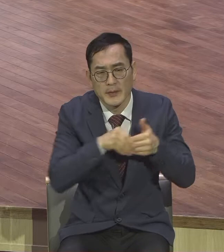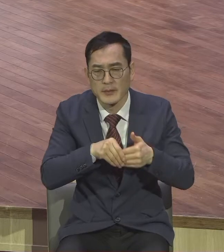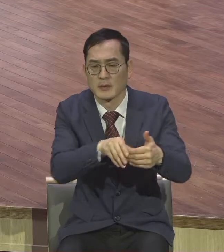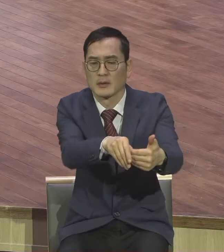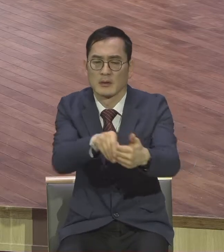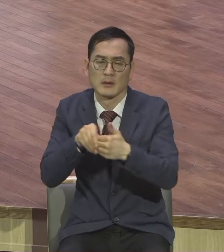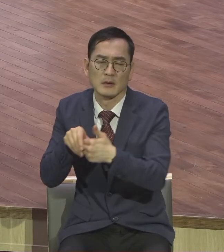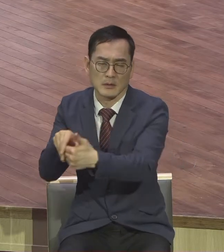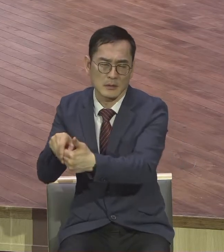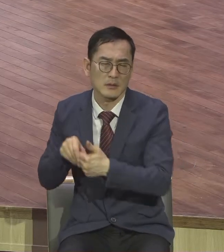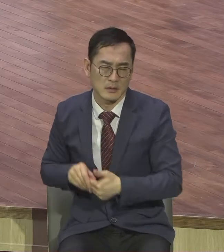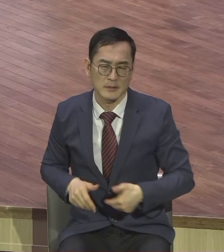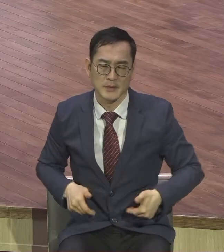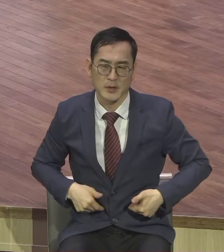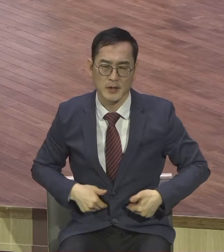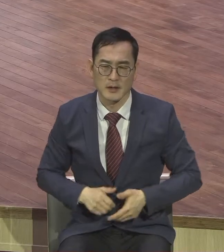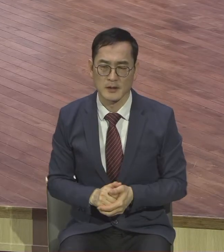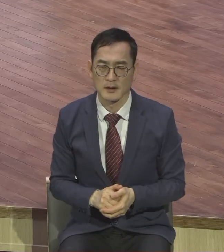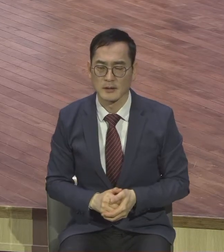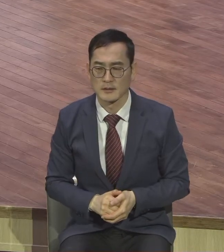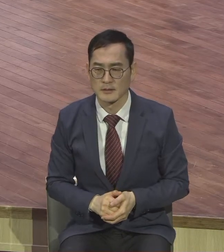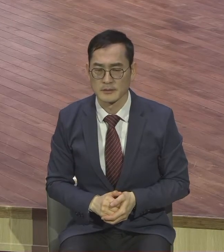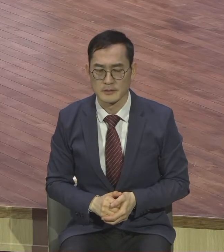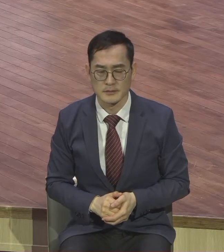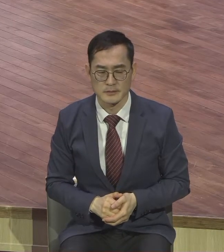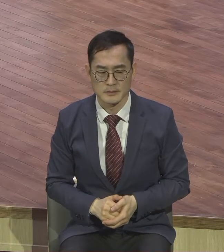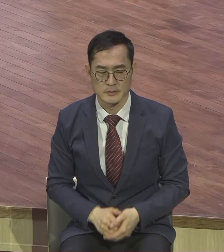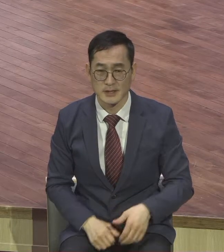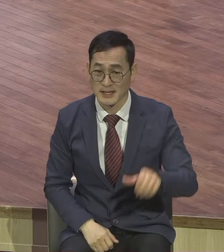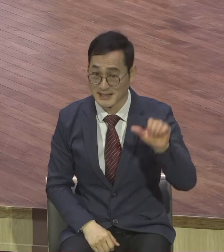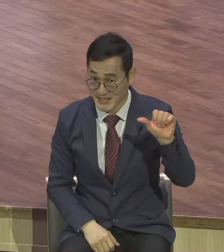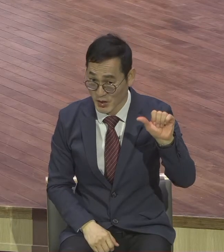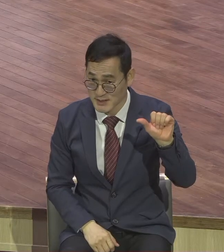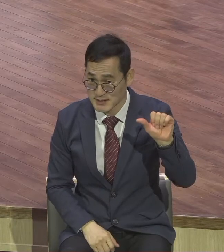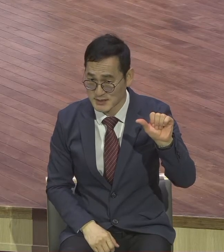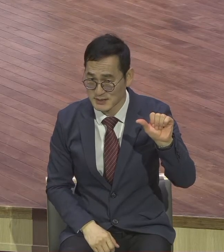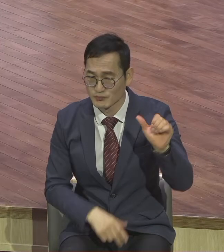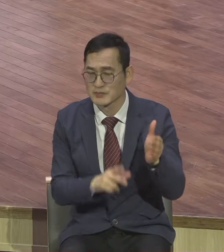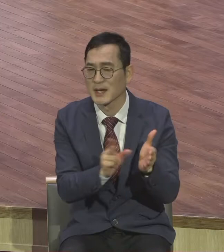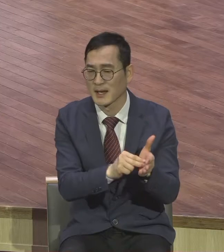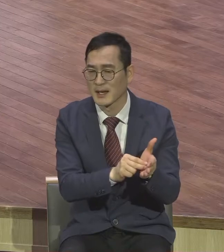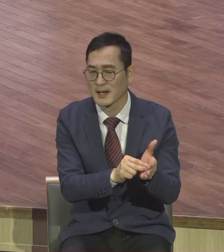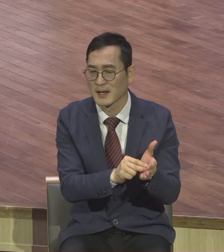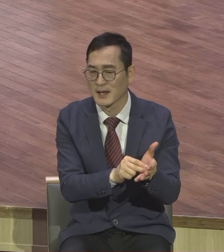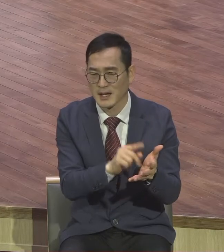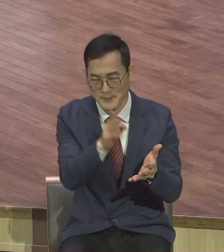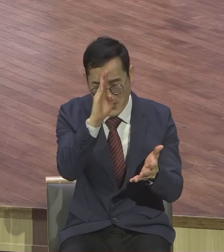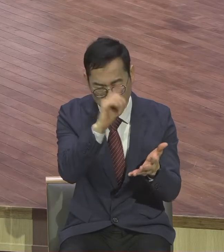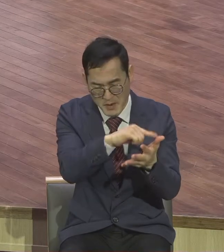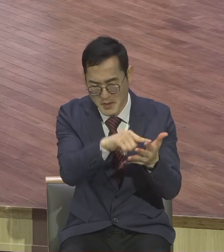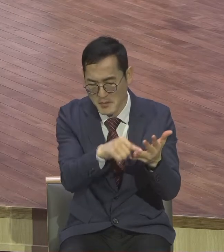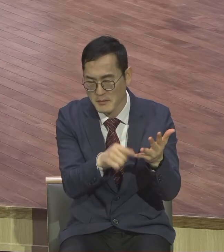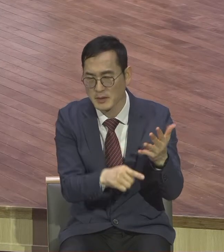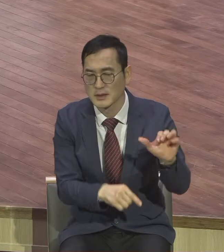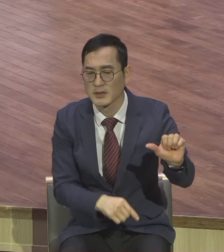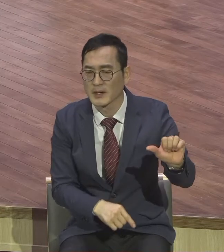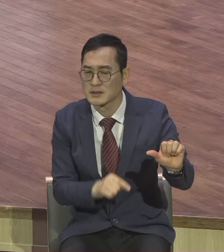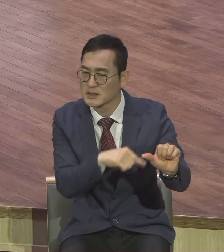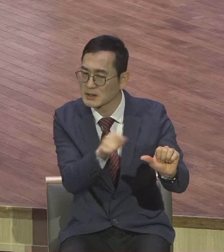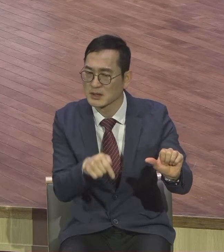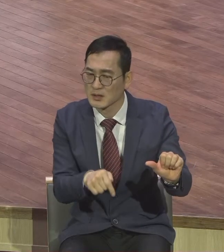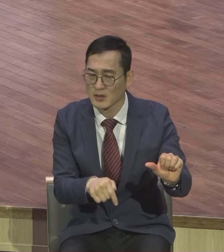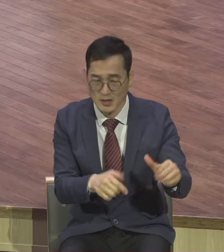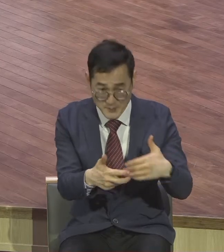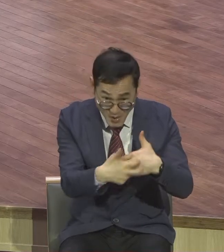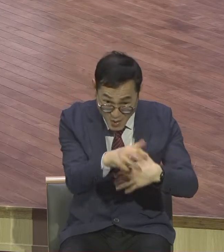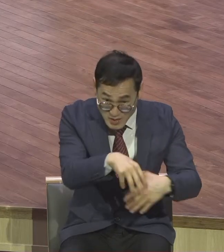이 영적 문제는 전혀 모르게 다섯 가지를 근본적으로는 못 고칩니다 부분적으로 약을 먹고 저울 수 있고 좀 이렇게